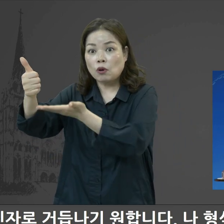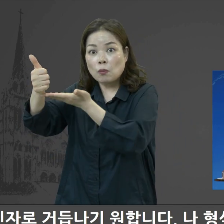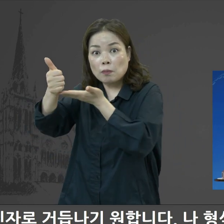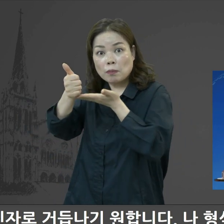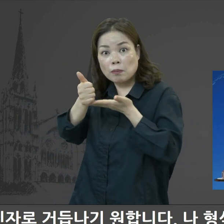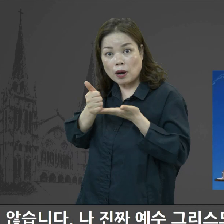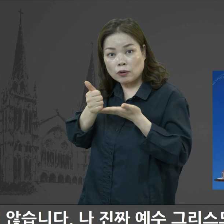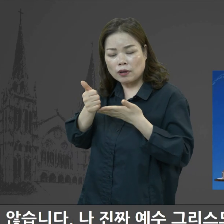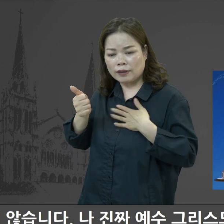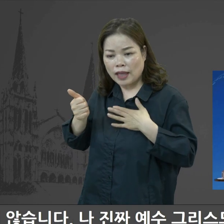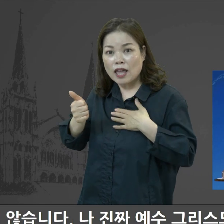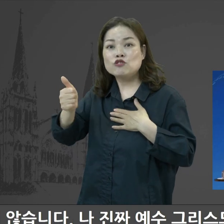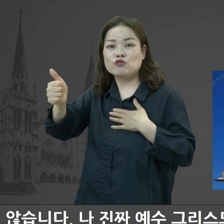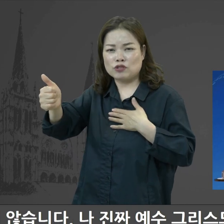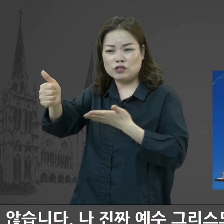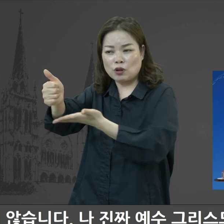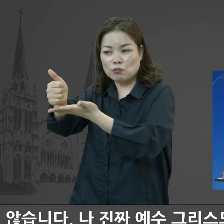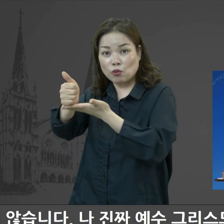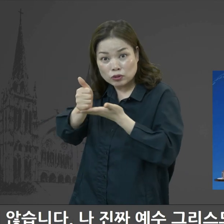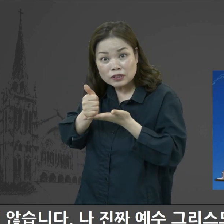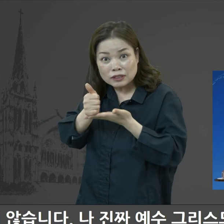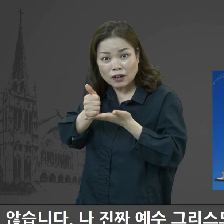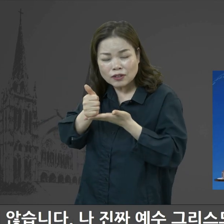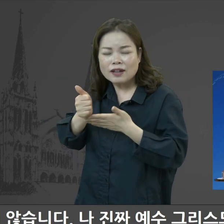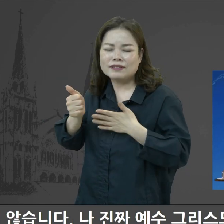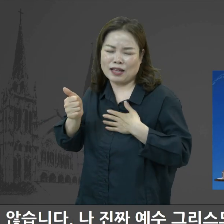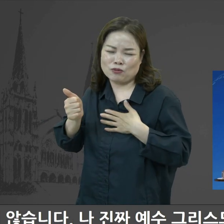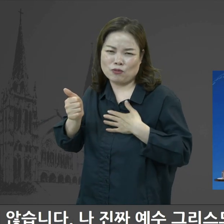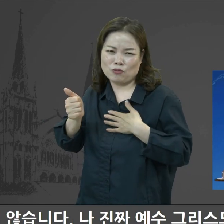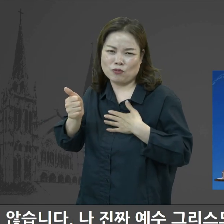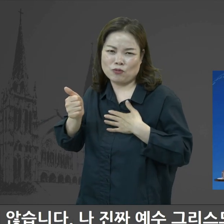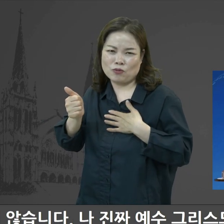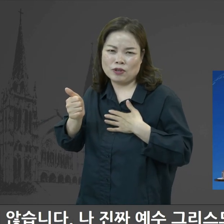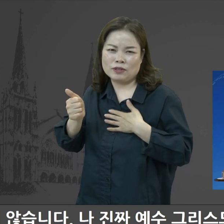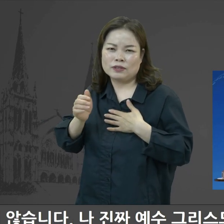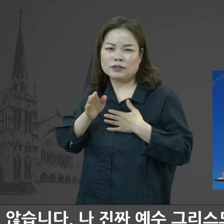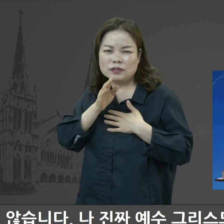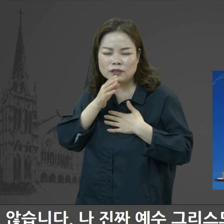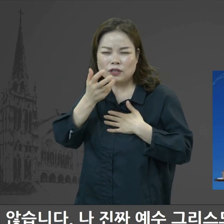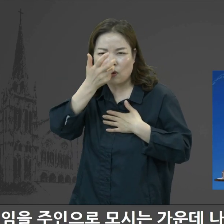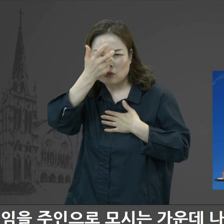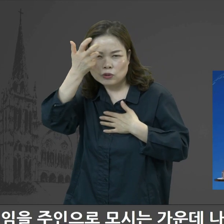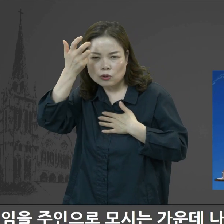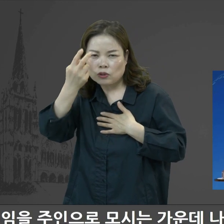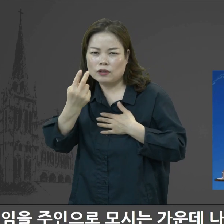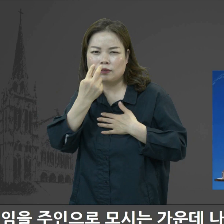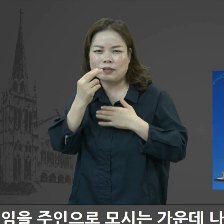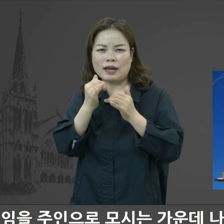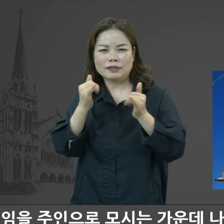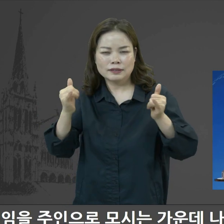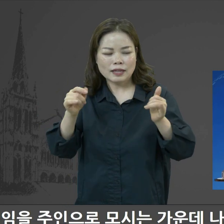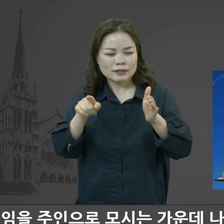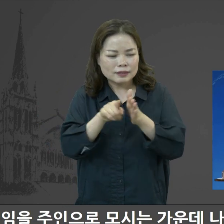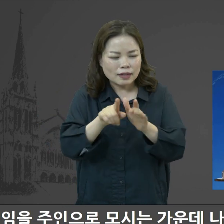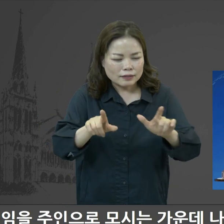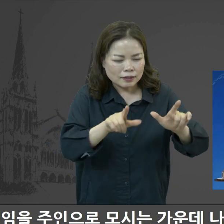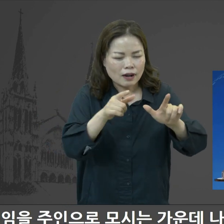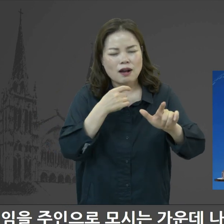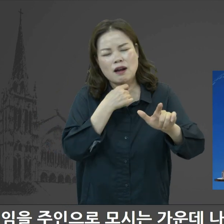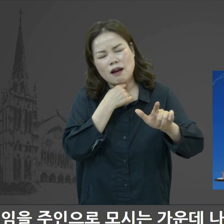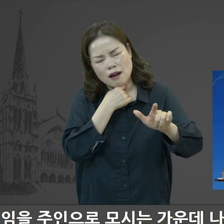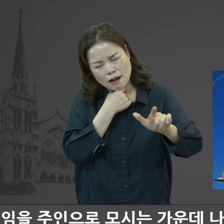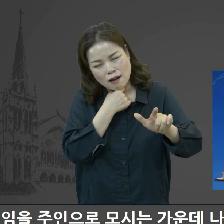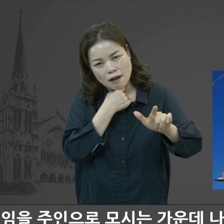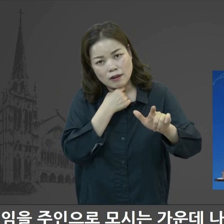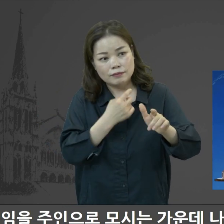정말 주님을 주인으로 모시는 가운데 나도 그렇게 정말 영적으로 산자가 돼서 나도 신앙생활 하고 싶습니다 하는